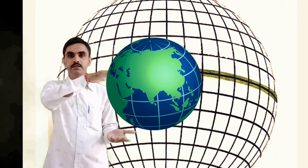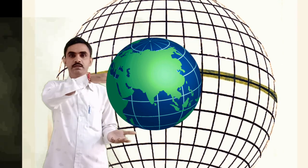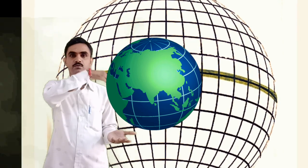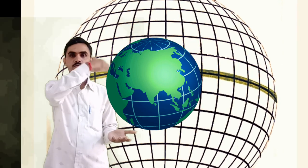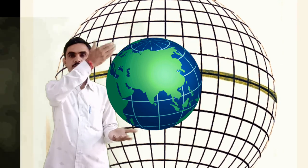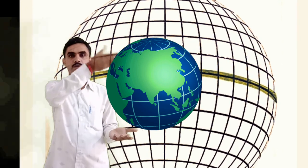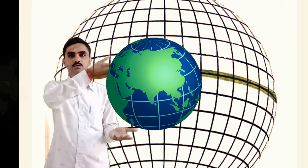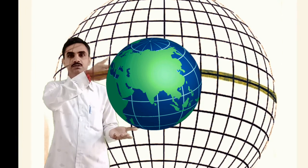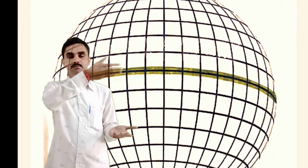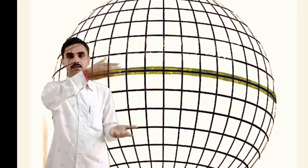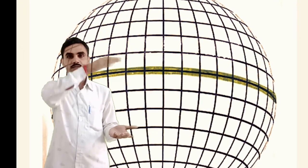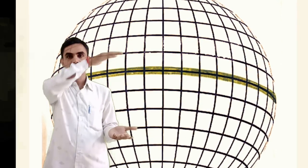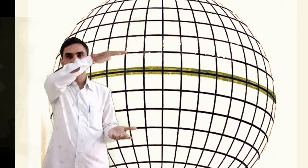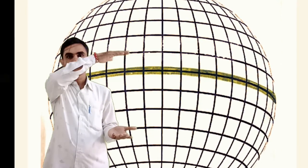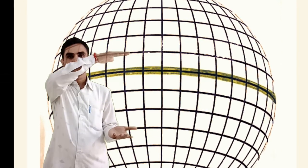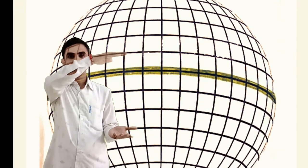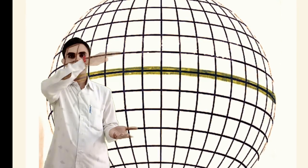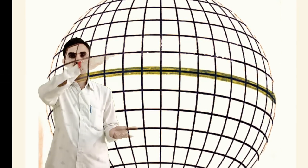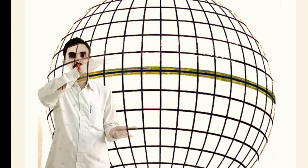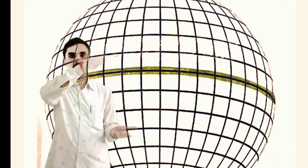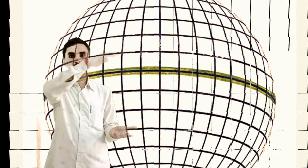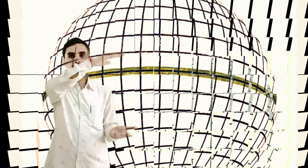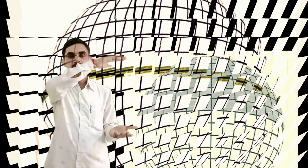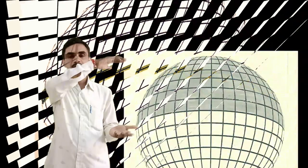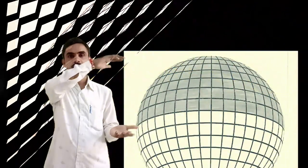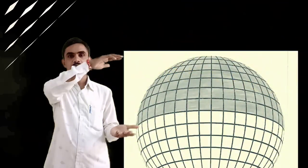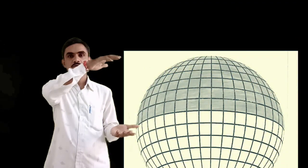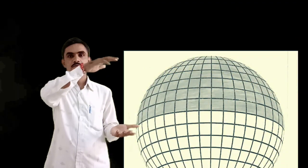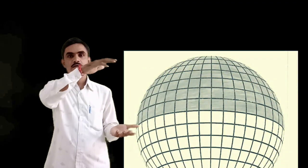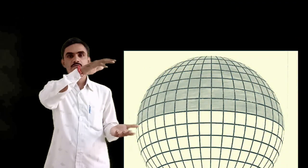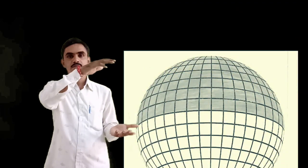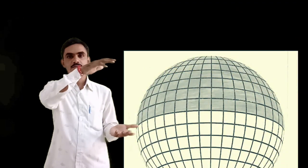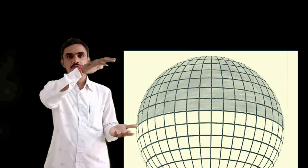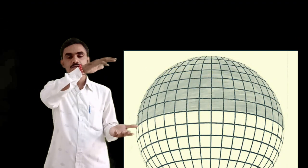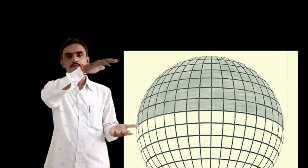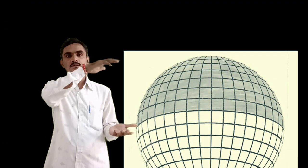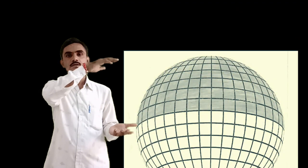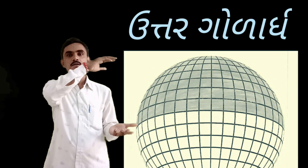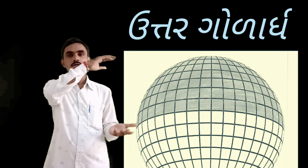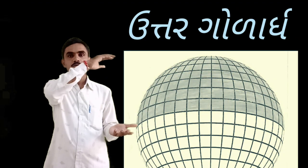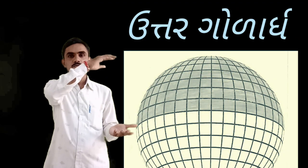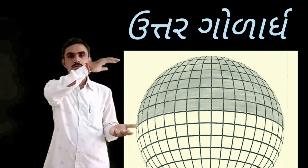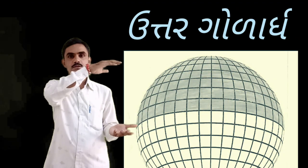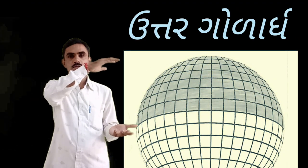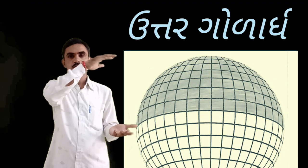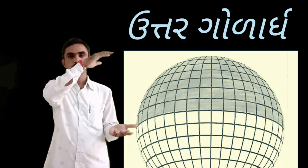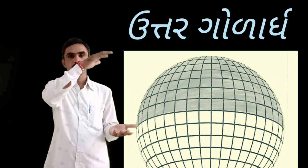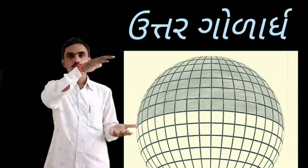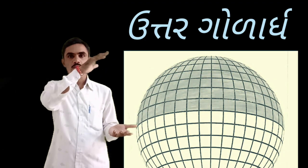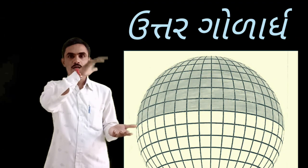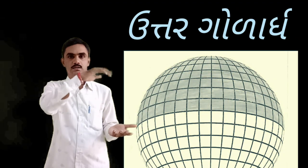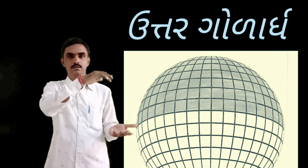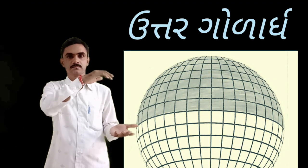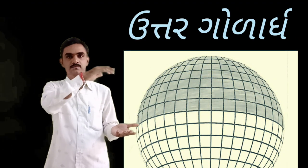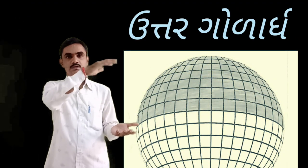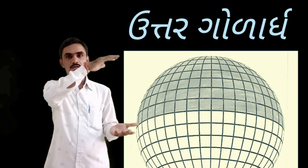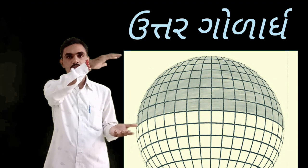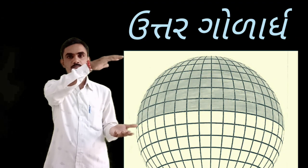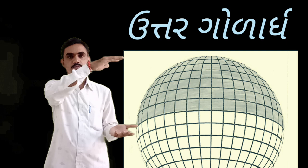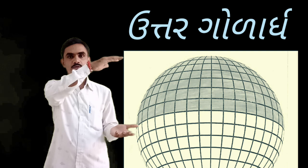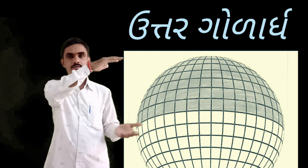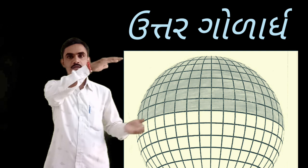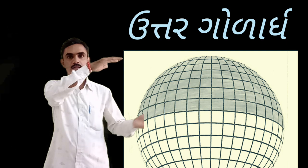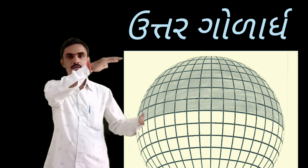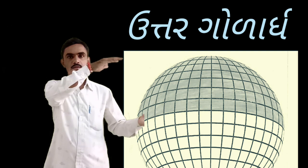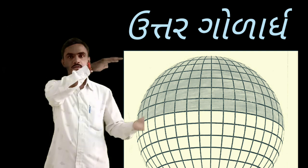વિષુવવૃત્ત છે એની ઉપરનો જે ભાગ છે એ ઉપરના ભાગને કહેવામાં આવે છે ઉત્તર ગોળાર્ધ